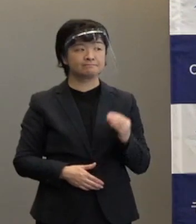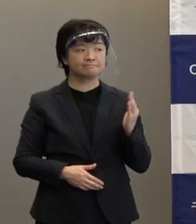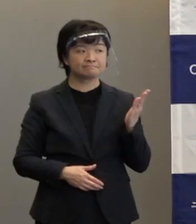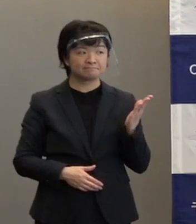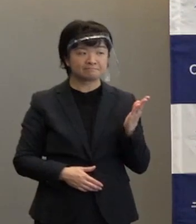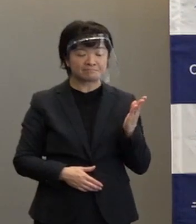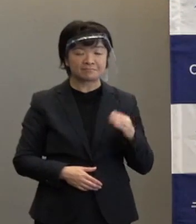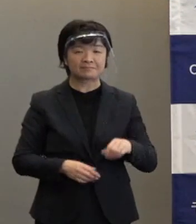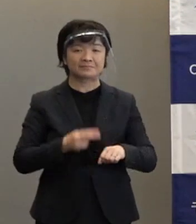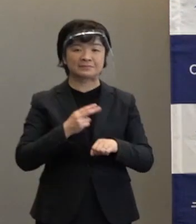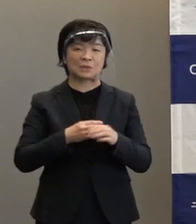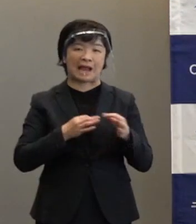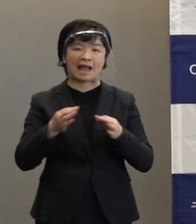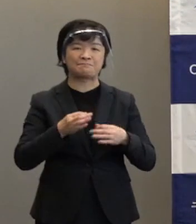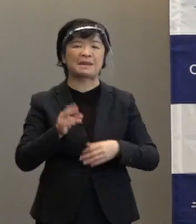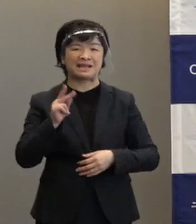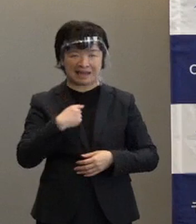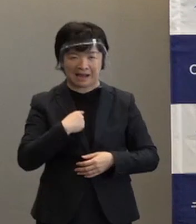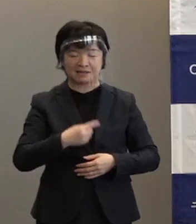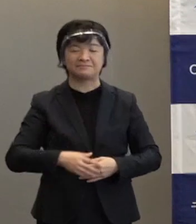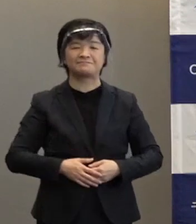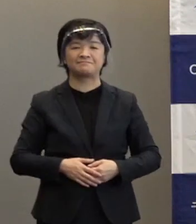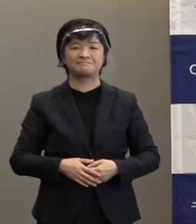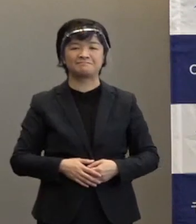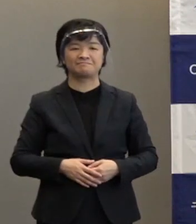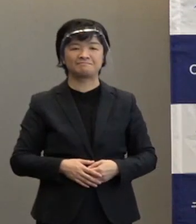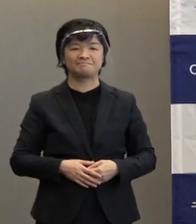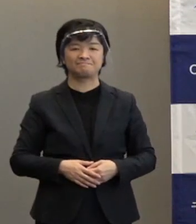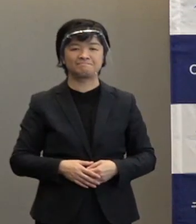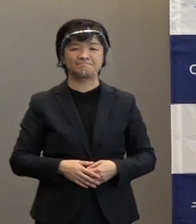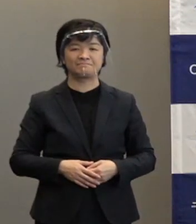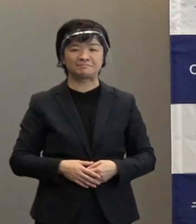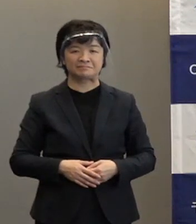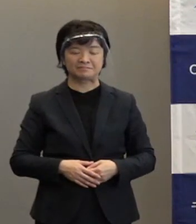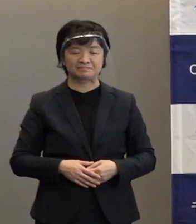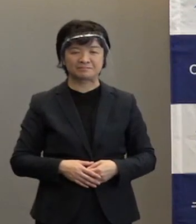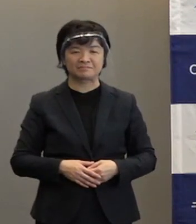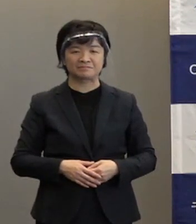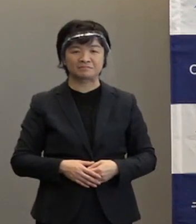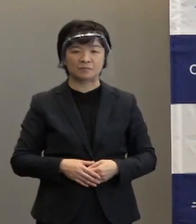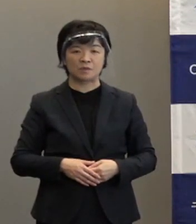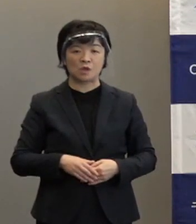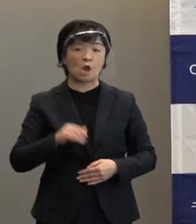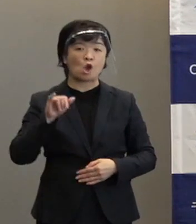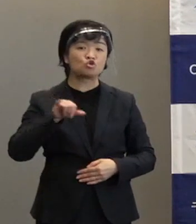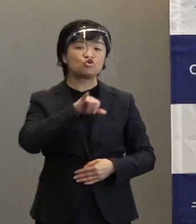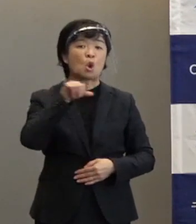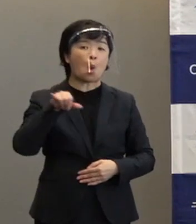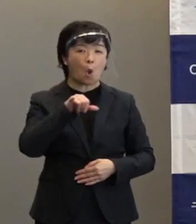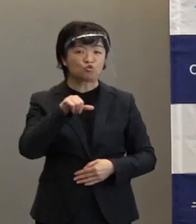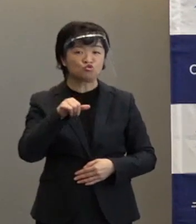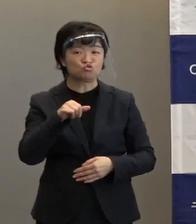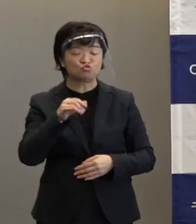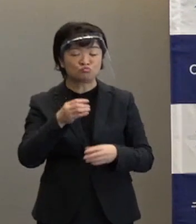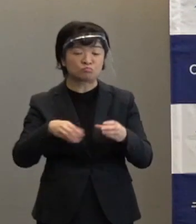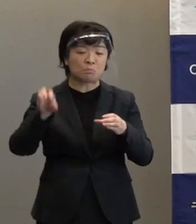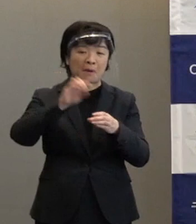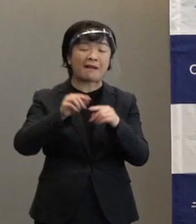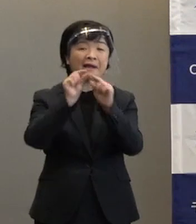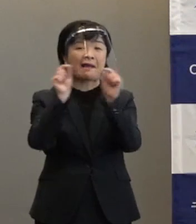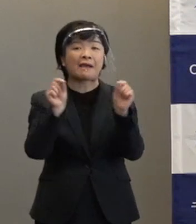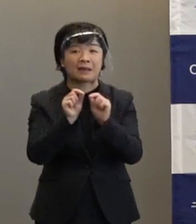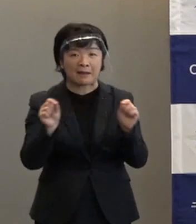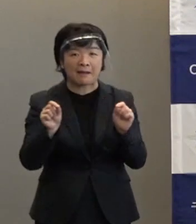実は販売課でございます、先ほど知事の方からもありましたように、醤油を入れることによって、加えることによ